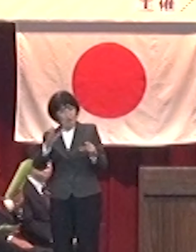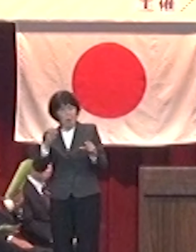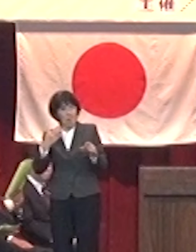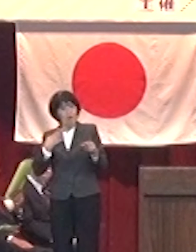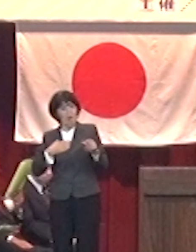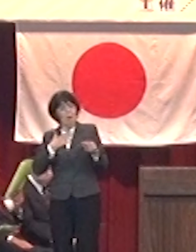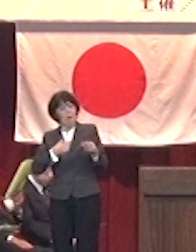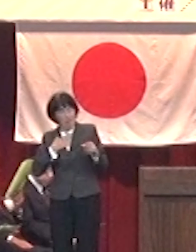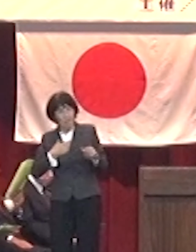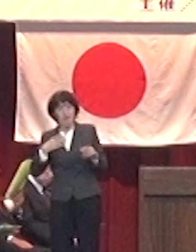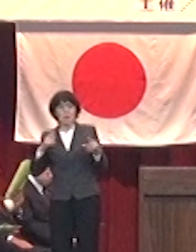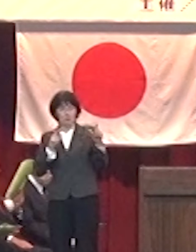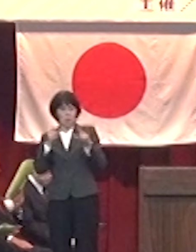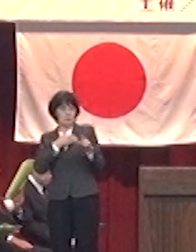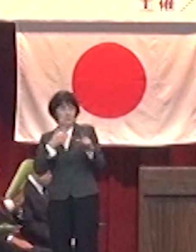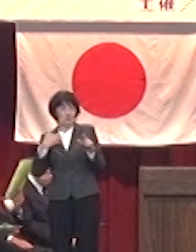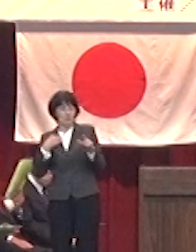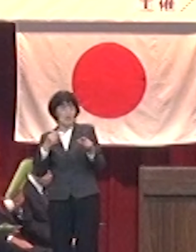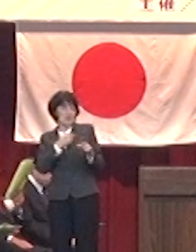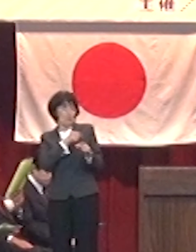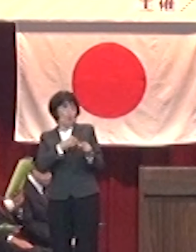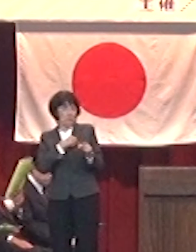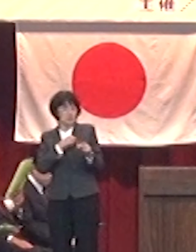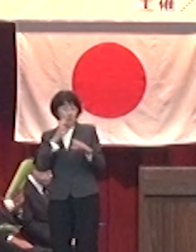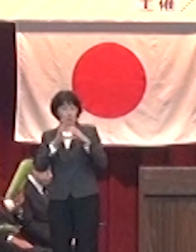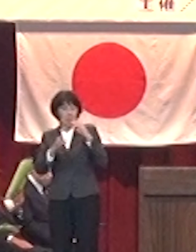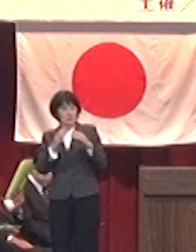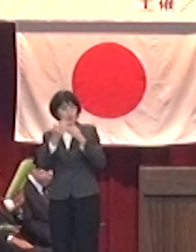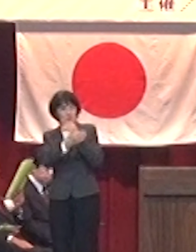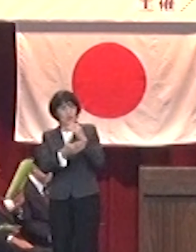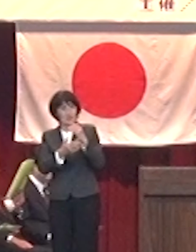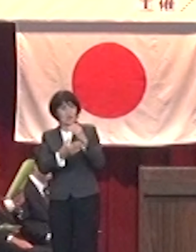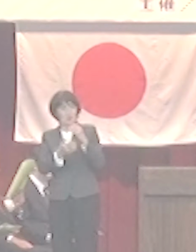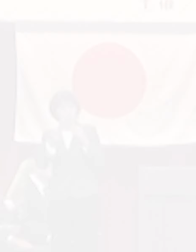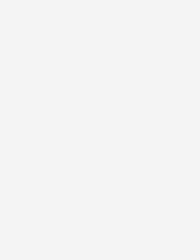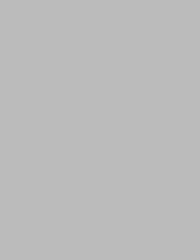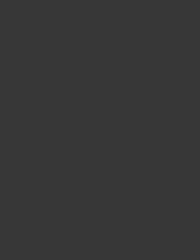という気持ち、相手の方がお話を聞くコミュニケーションの大切さを教えていただきました。